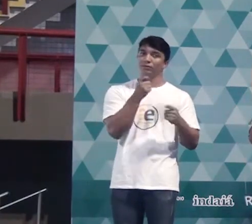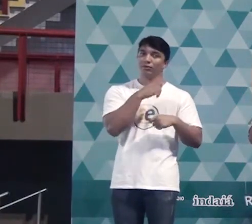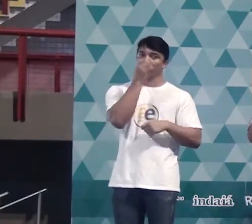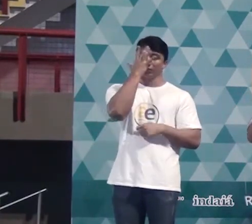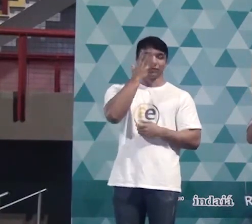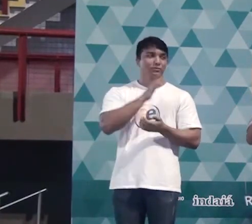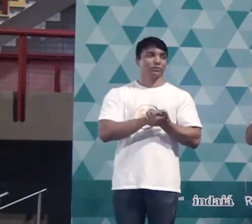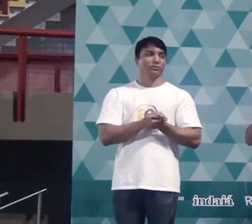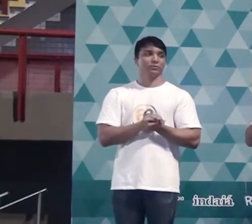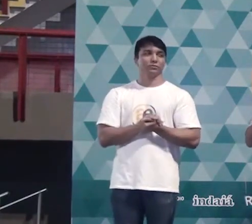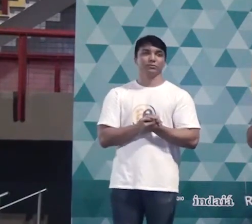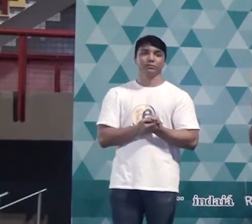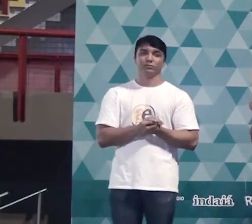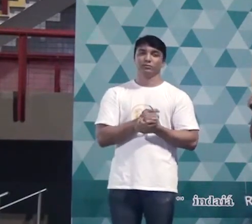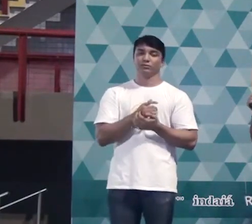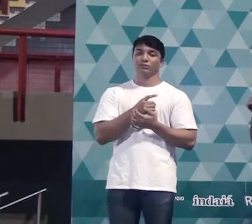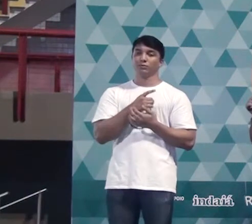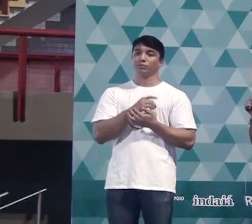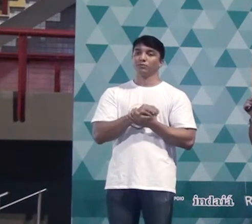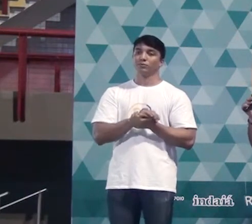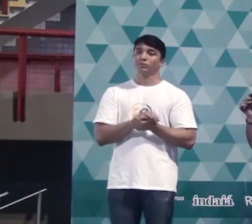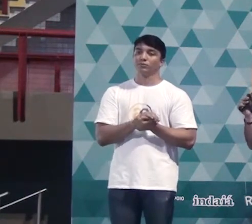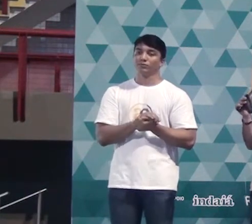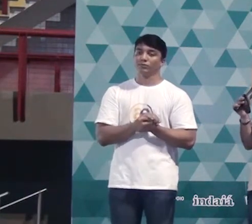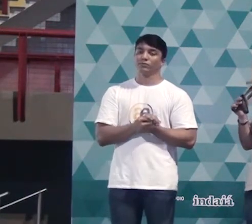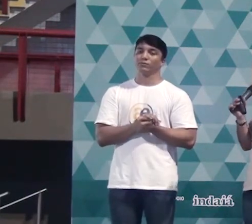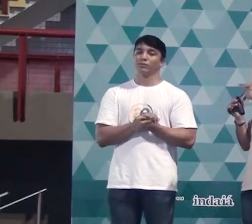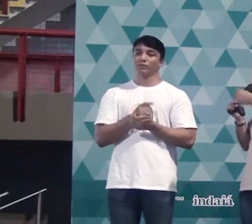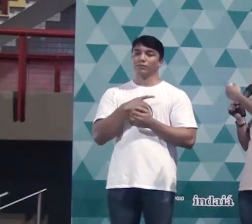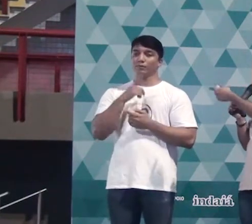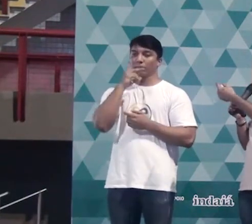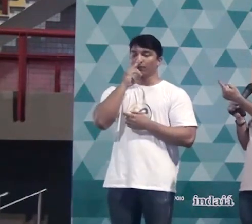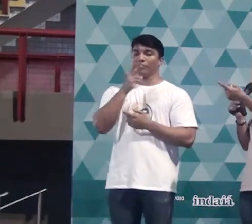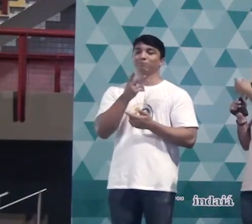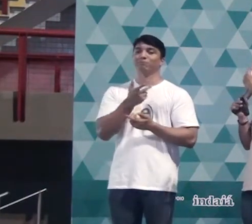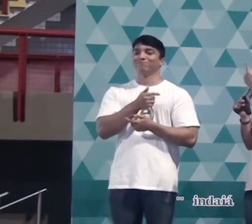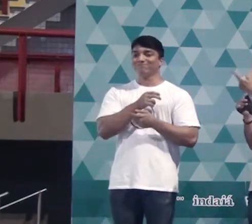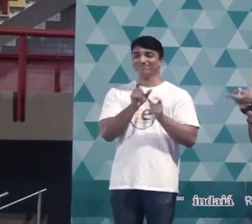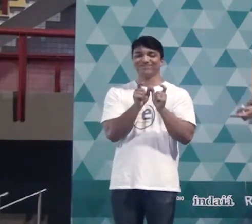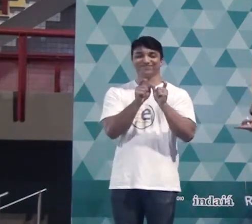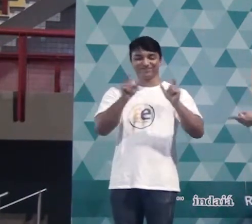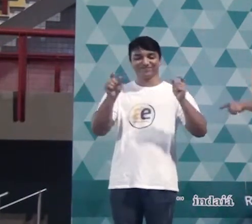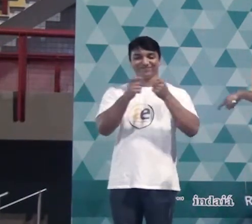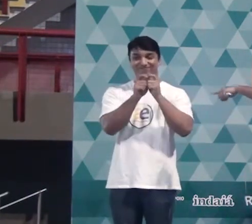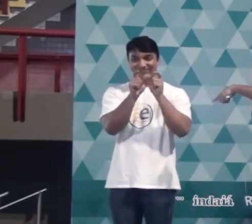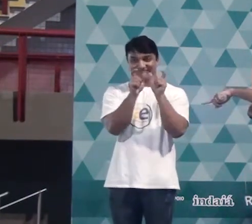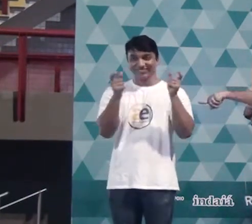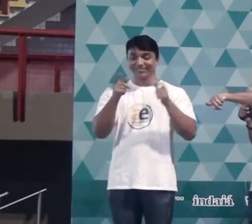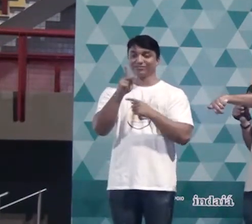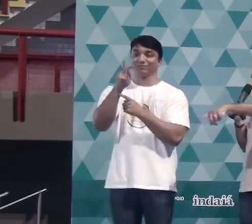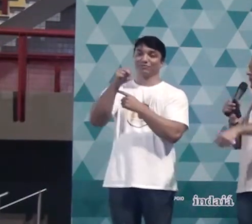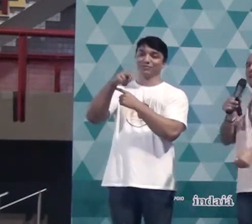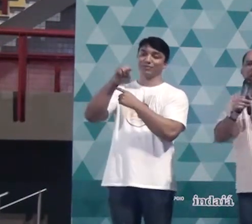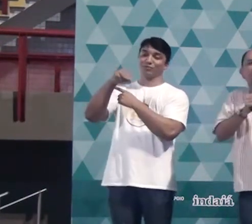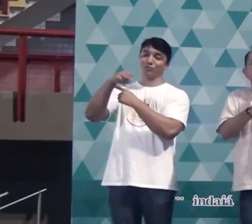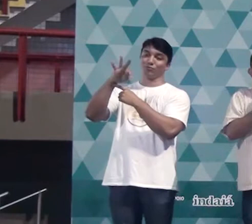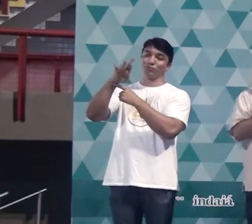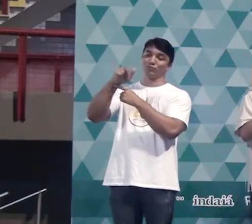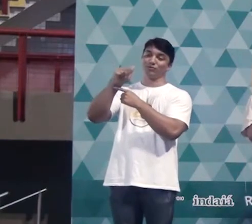Porque pegar uma palavra como pneumo-ultra microscópico sílico vulcânico niótico. Bota aí, procura no